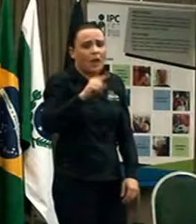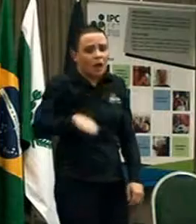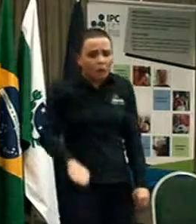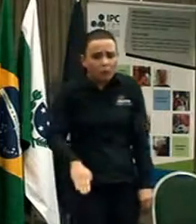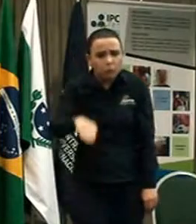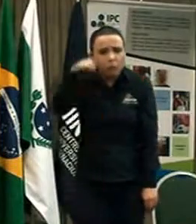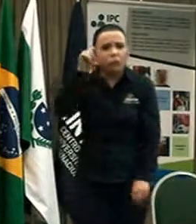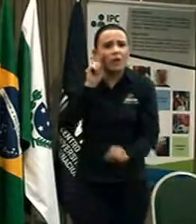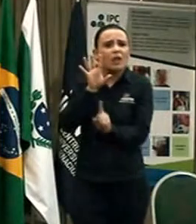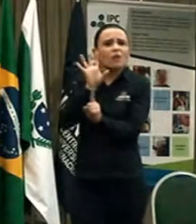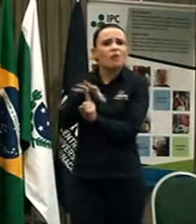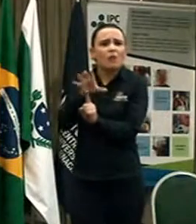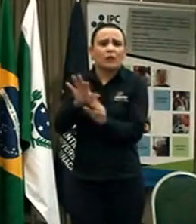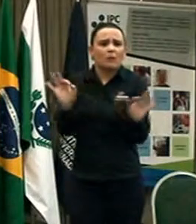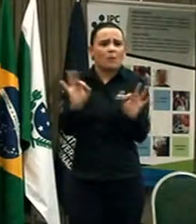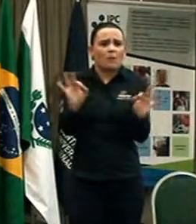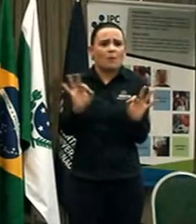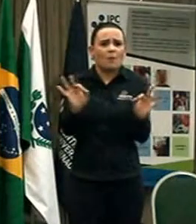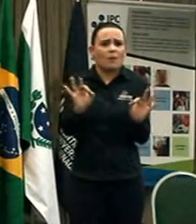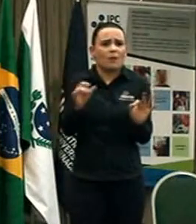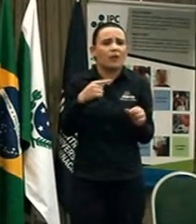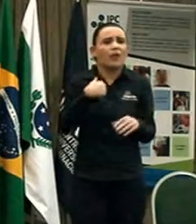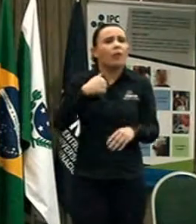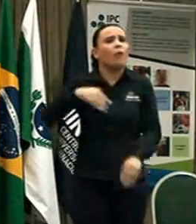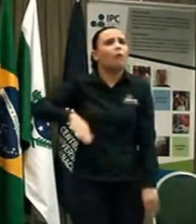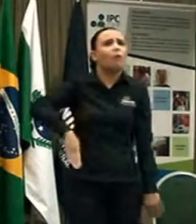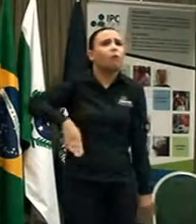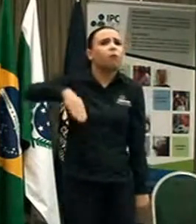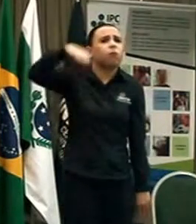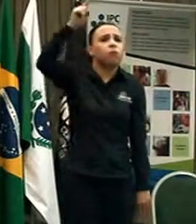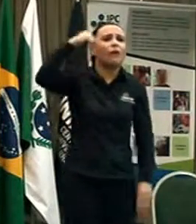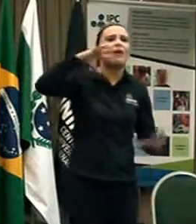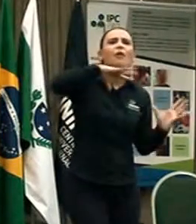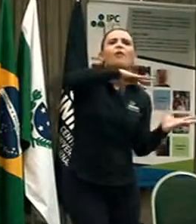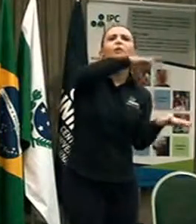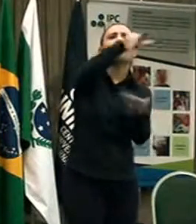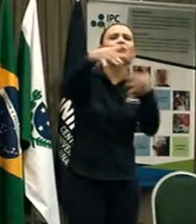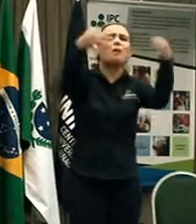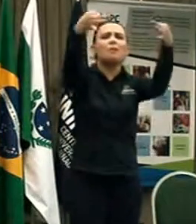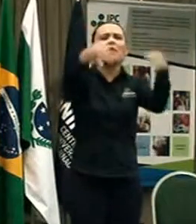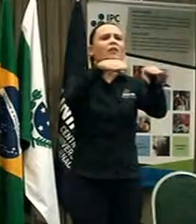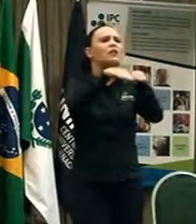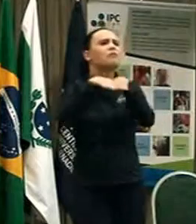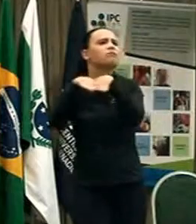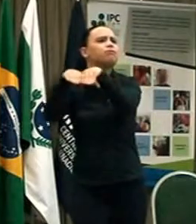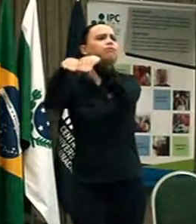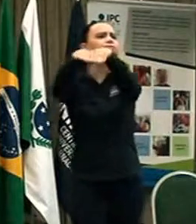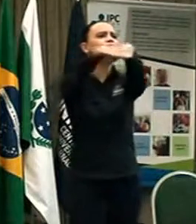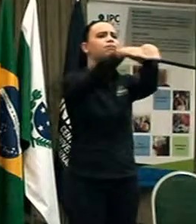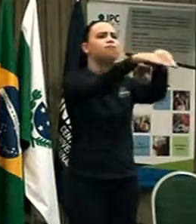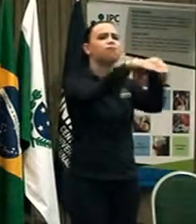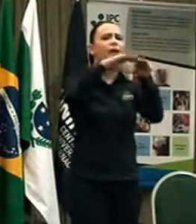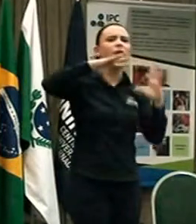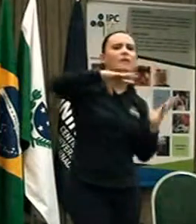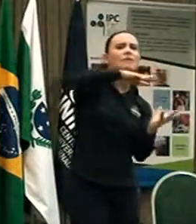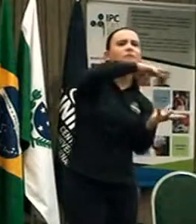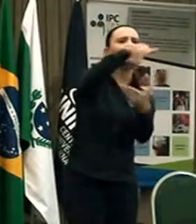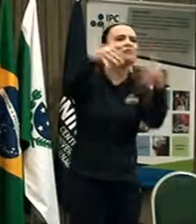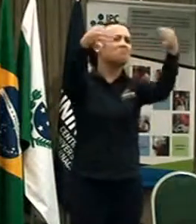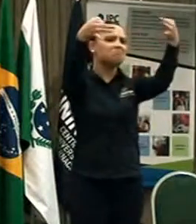Crescemos com a ideia que o mundo era harmônico, que o mundo deveria